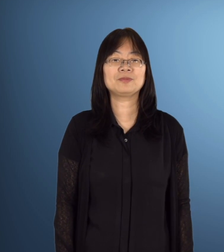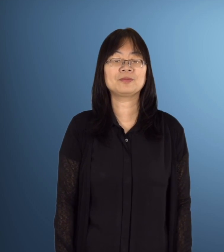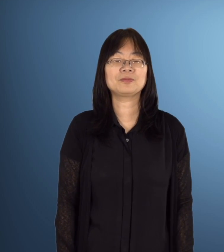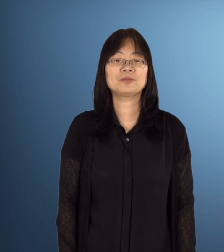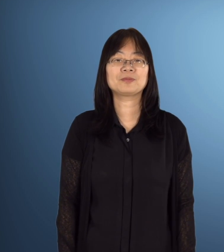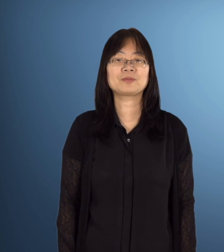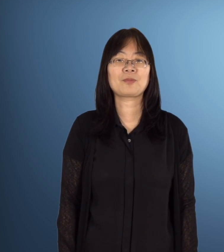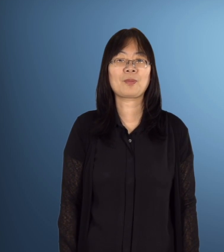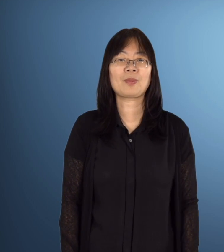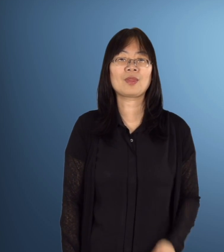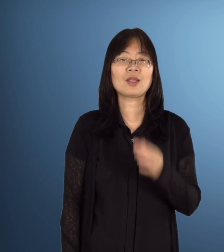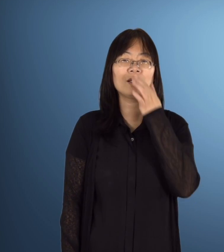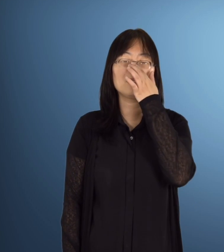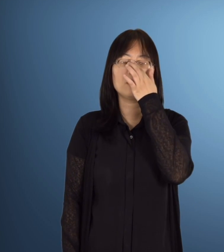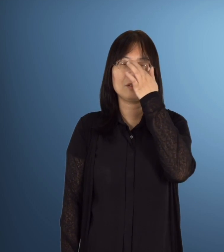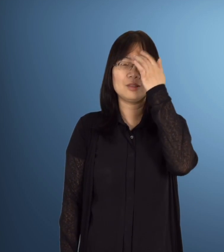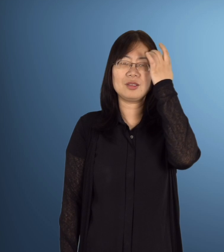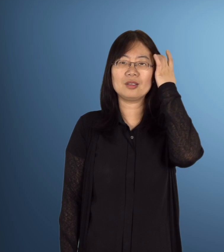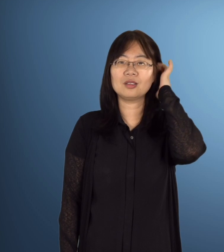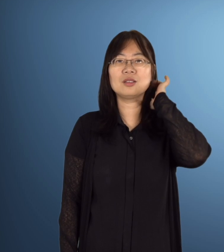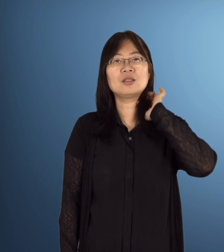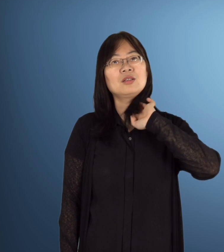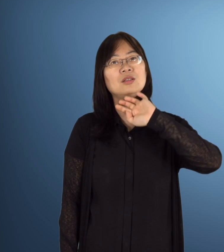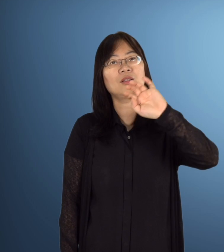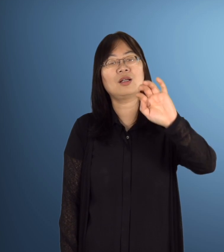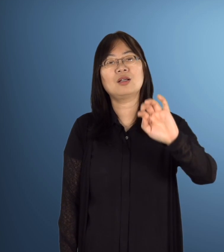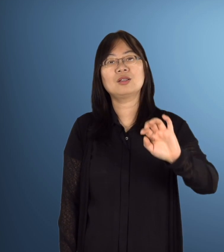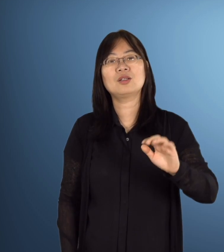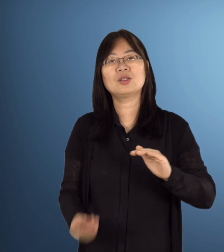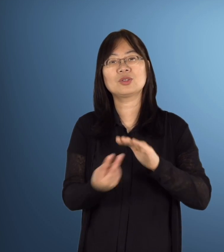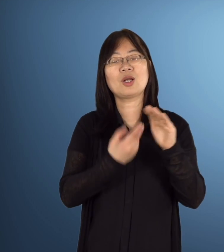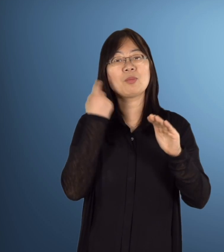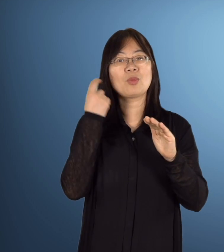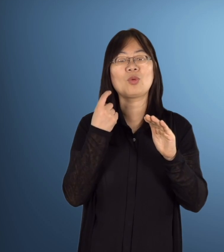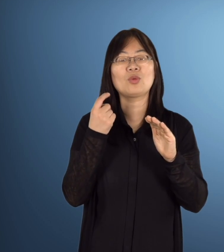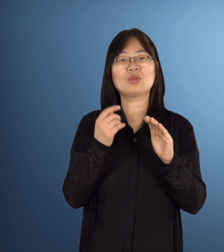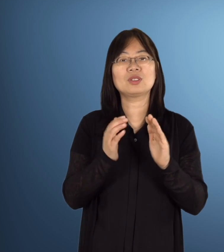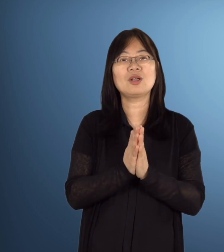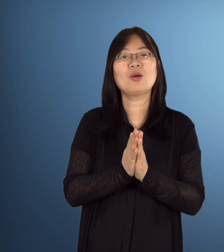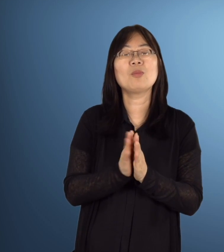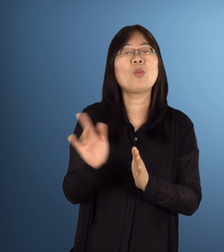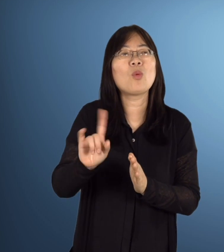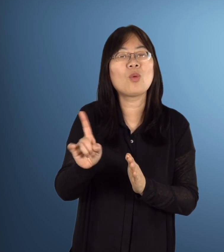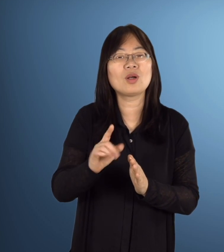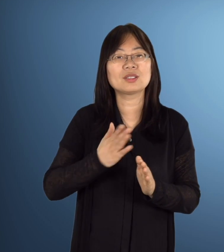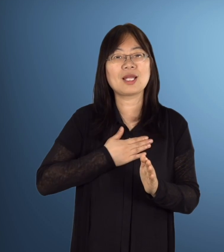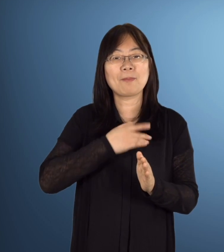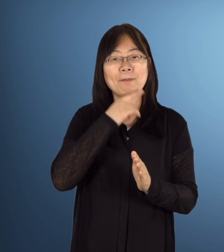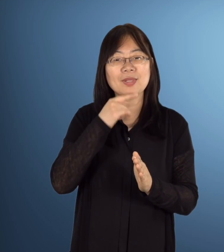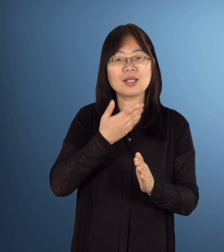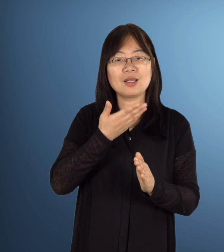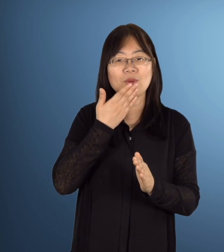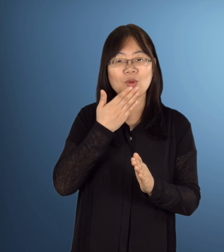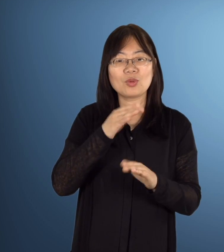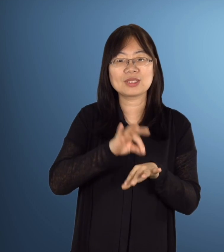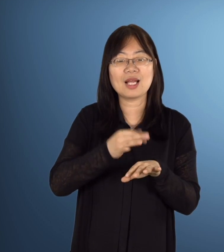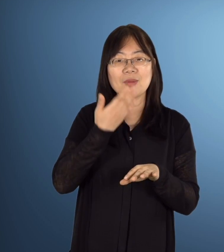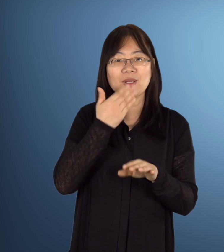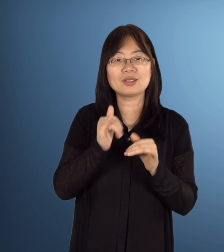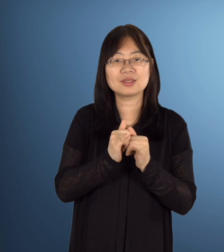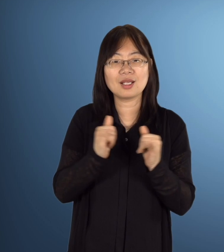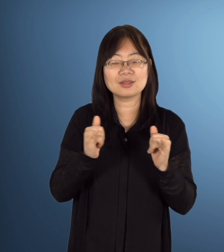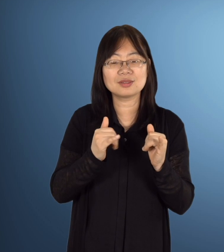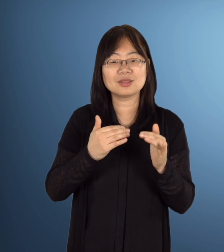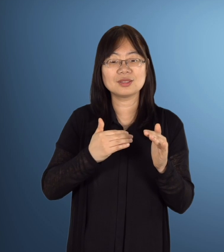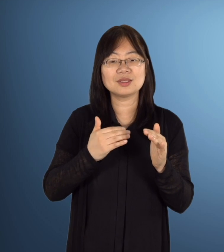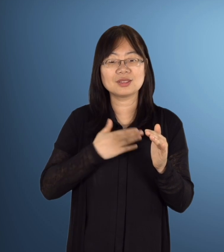6절 다 같이 시작. 내 살을 먹고 내 피를 마시는 자는 내 안에 거하고 나도 그의